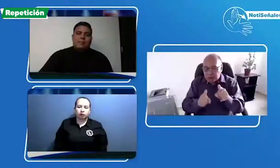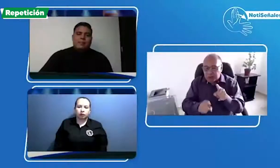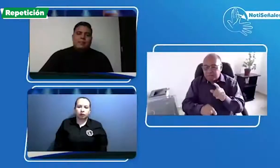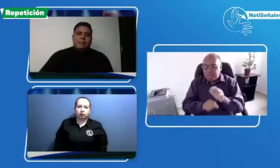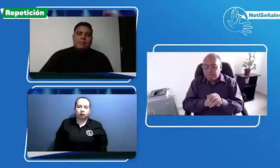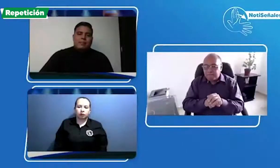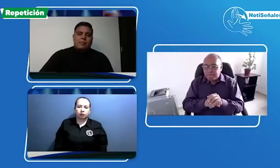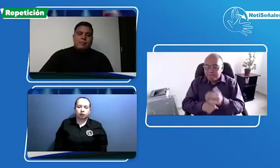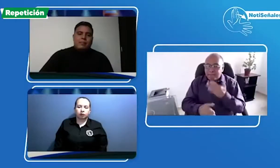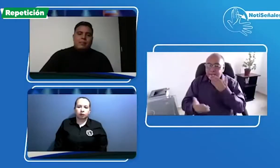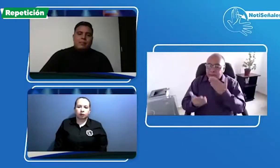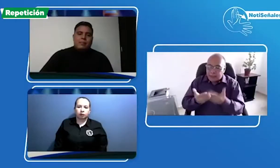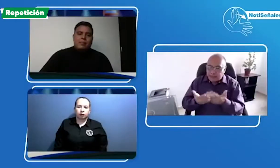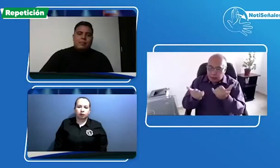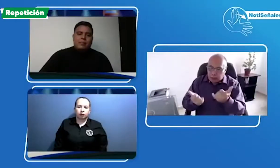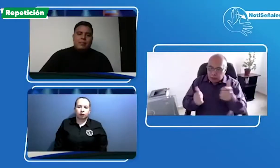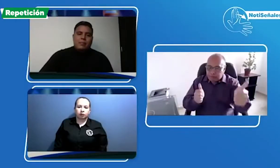Asopesor.